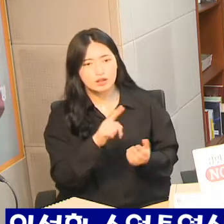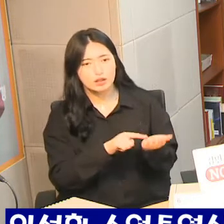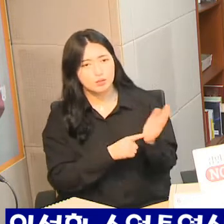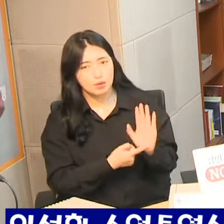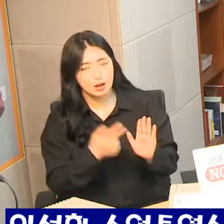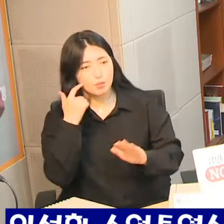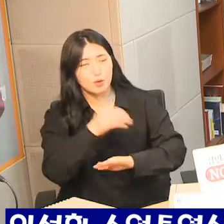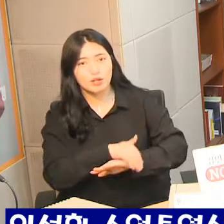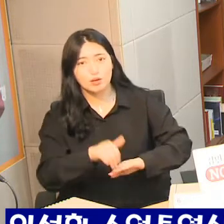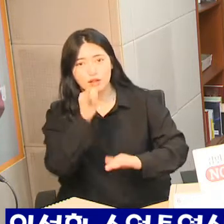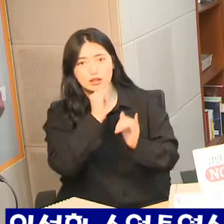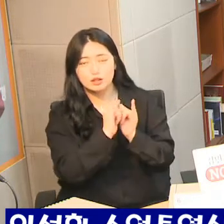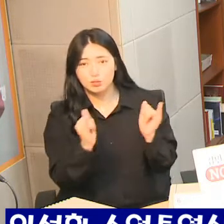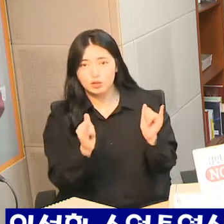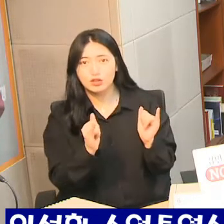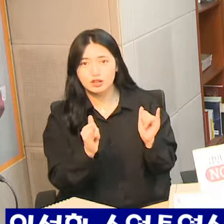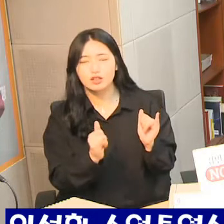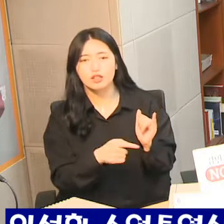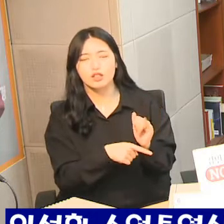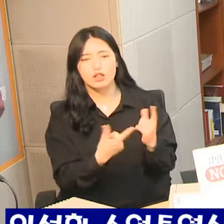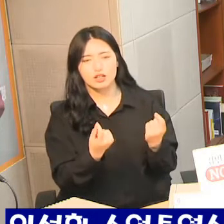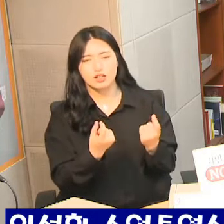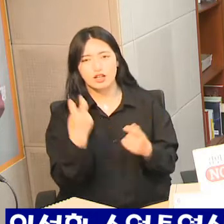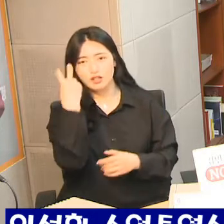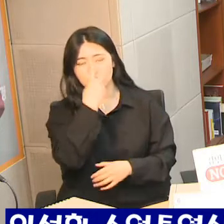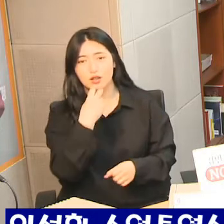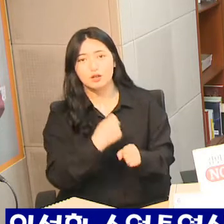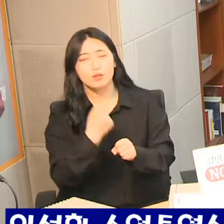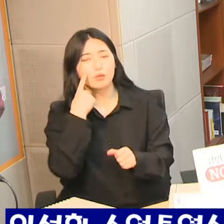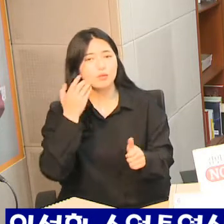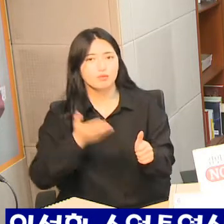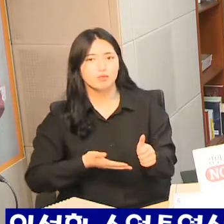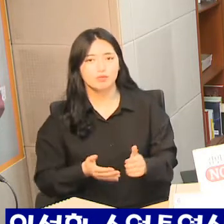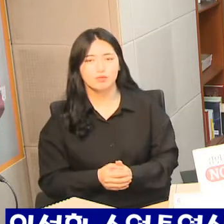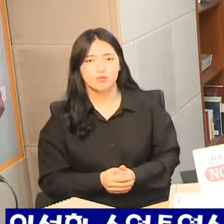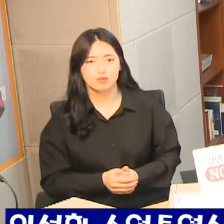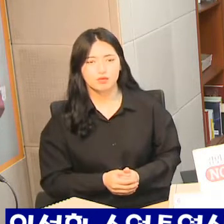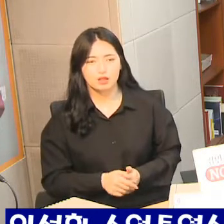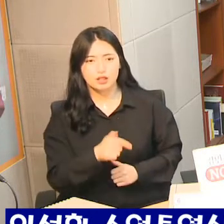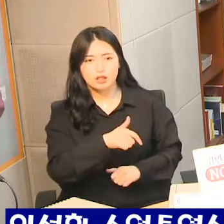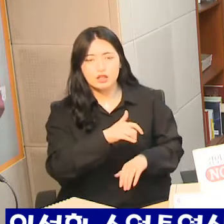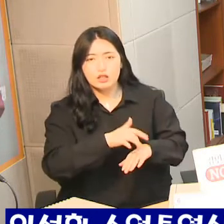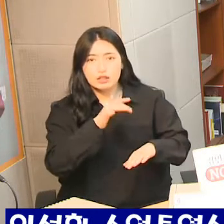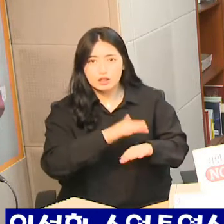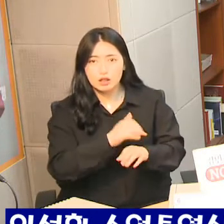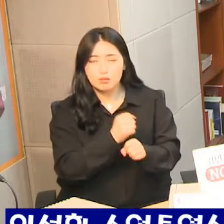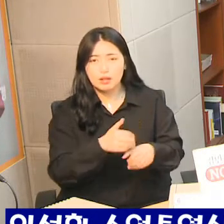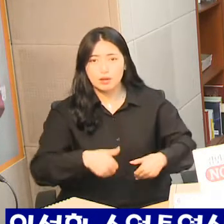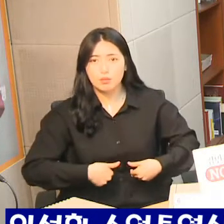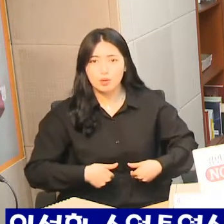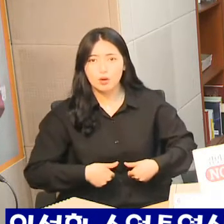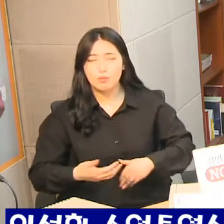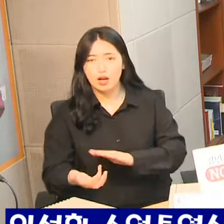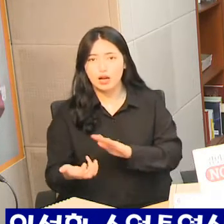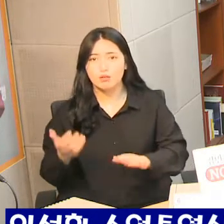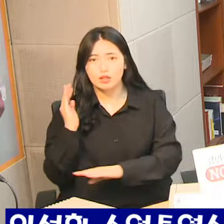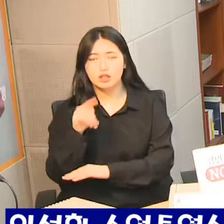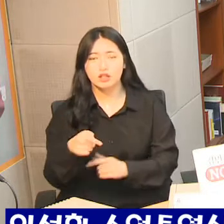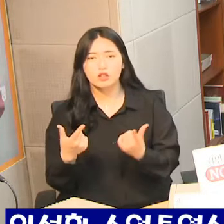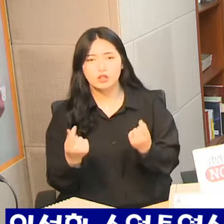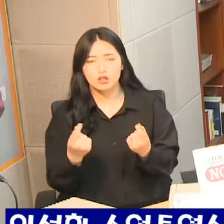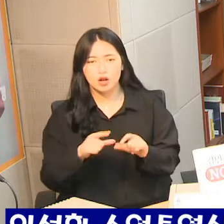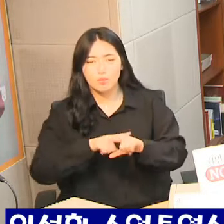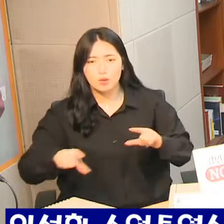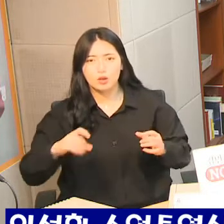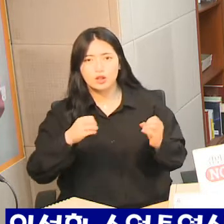계획 있으신 분들 이렇게 한번 점검해 보시면 좋을 것 같아요. 네, 이게 좀 습관화가 되려면 앞서 말씀드린 대로 평소 대화